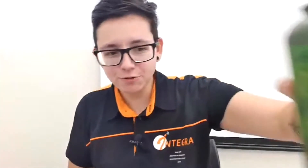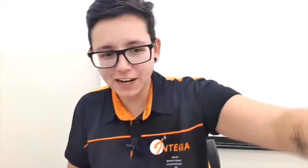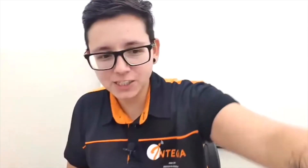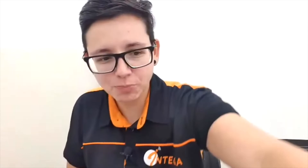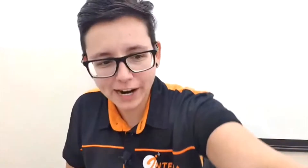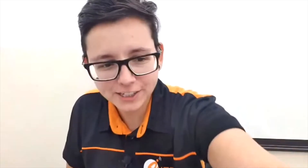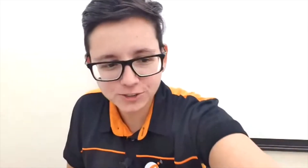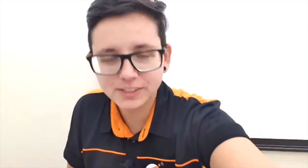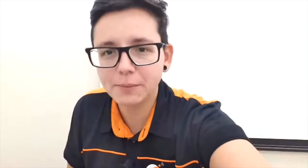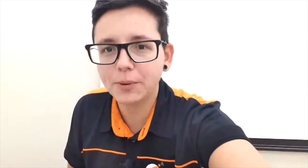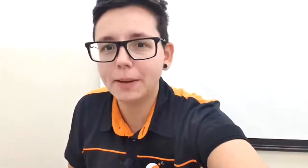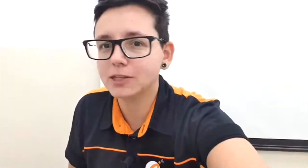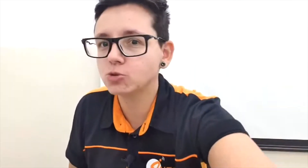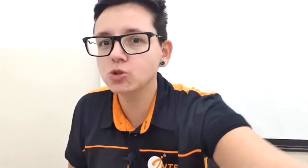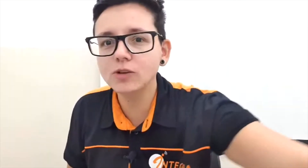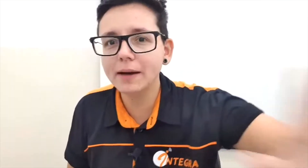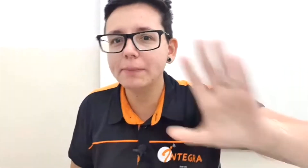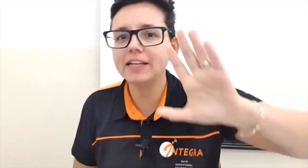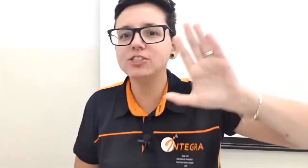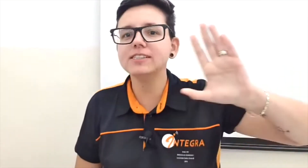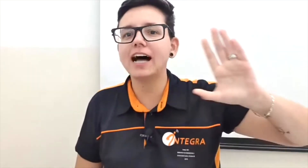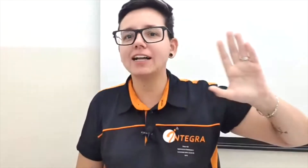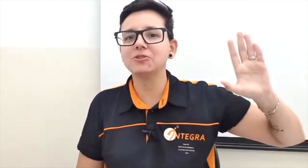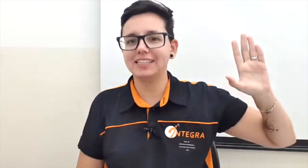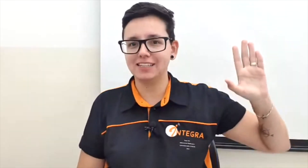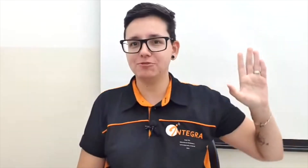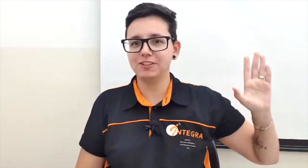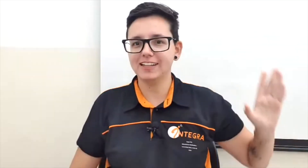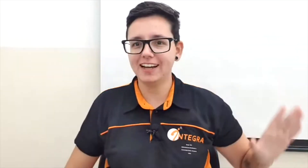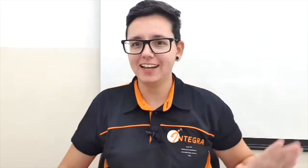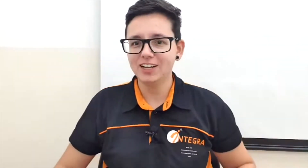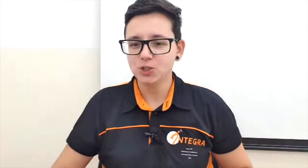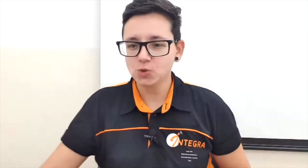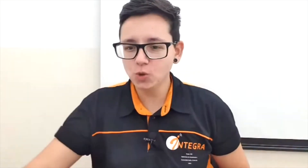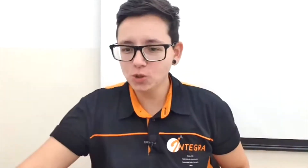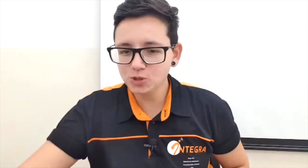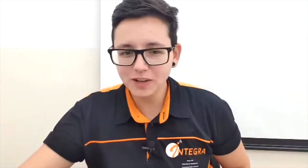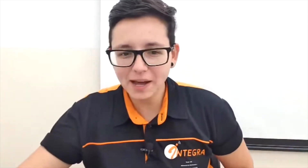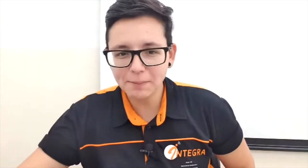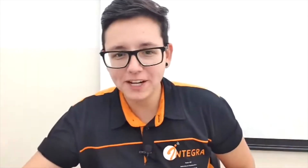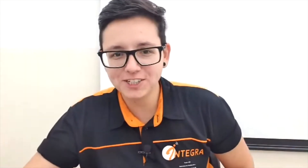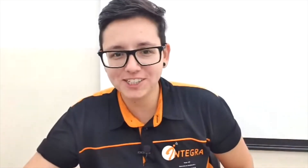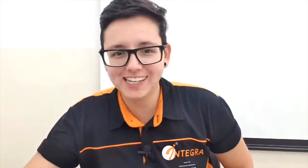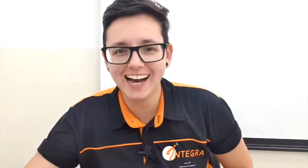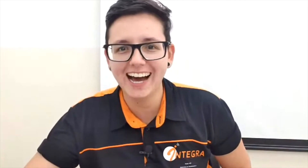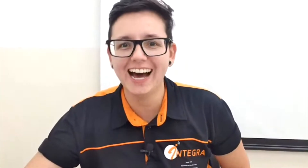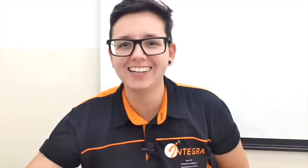Faz parte, não tem problema. Tudo é aprendizado nessa vida, né? Tudo é aprendizado.